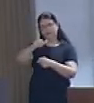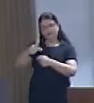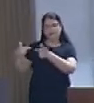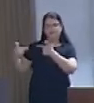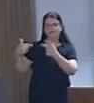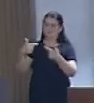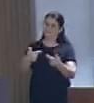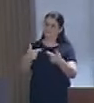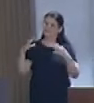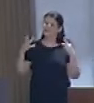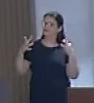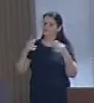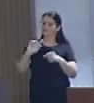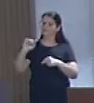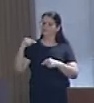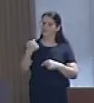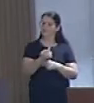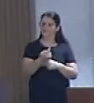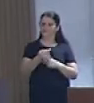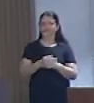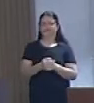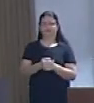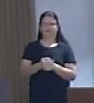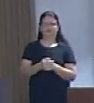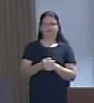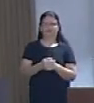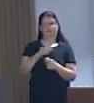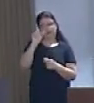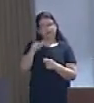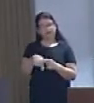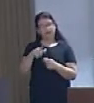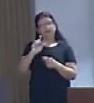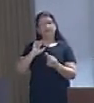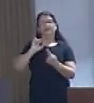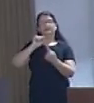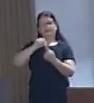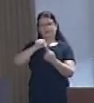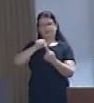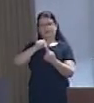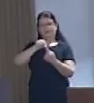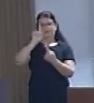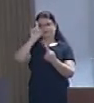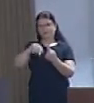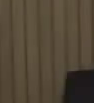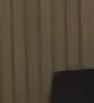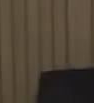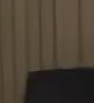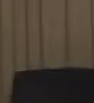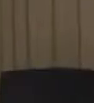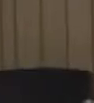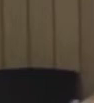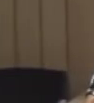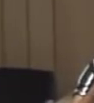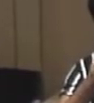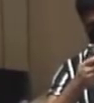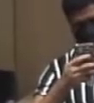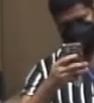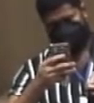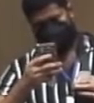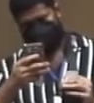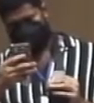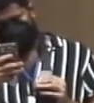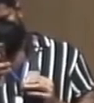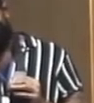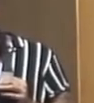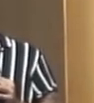luta de todos nós. E é essa, e tem sido essa a luta dos últimos anos que a gente